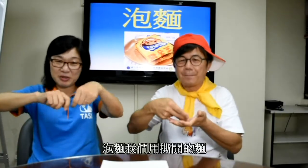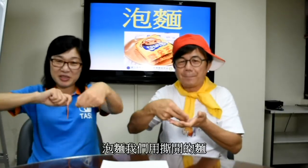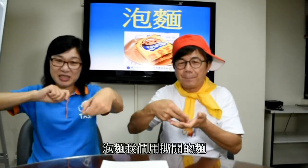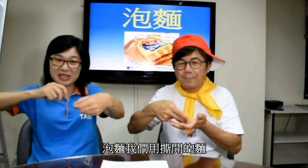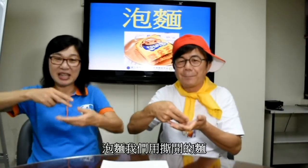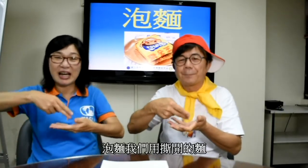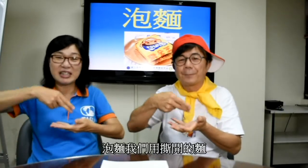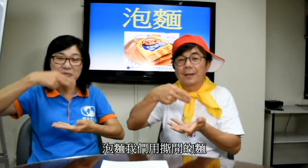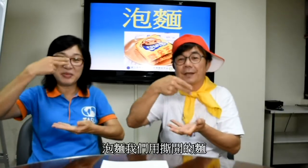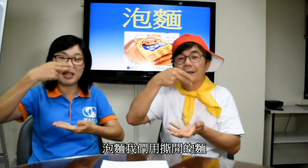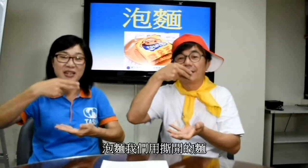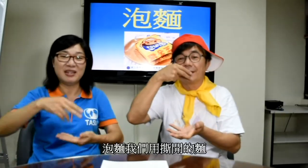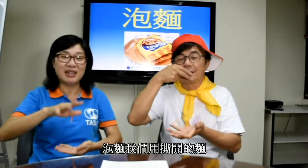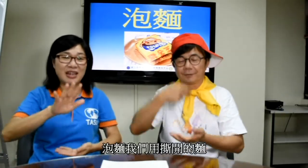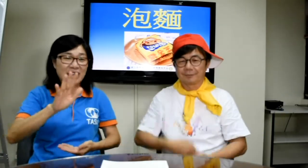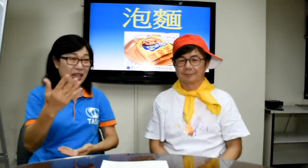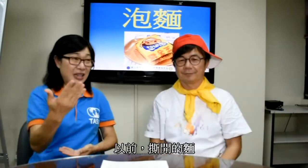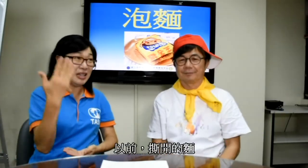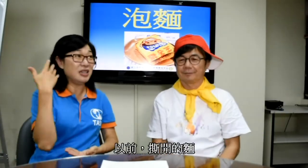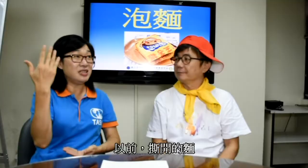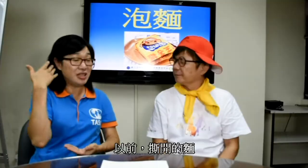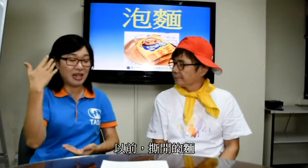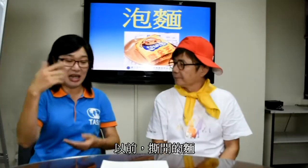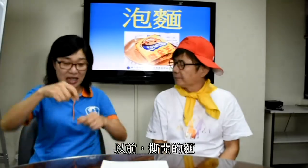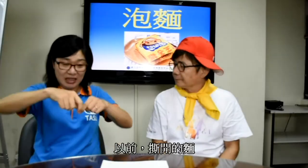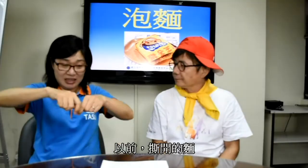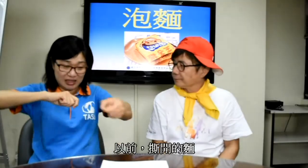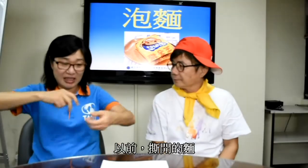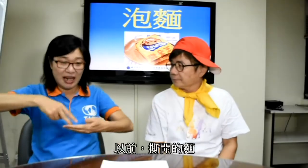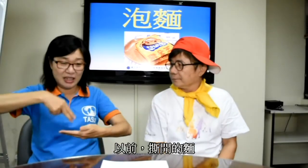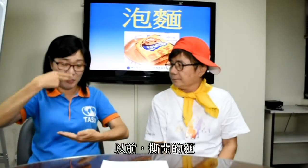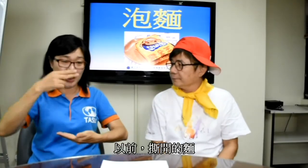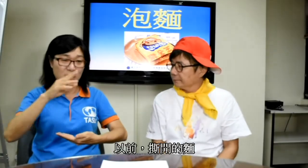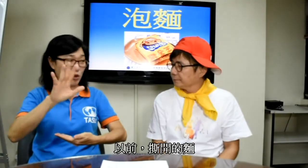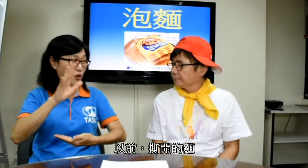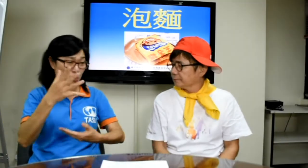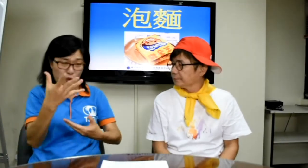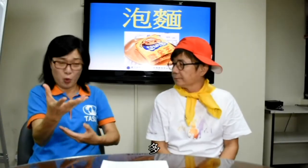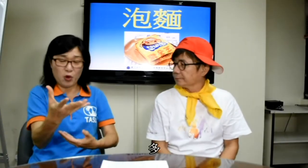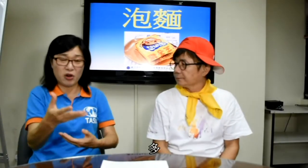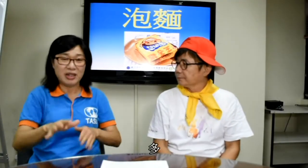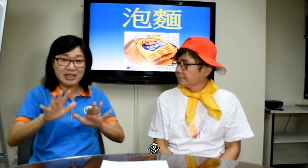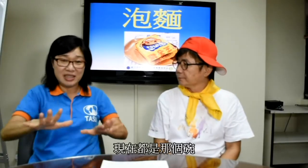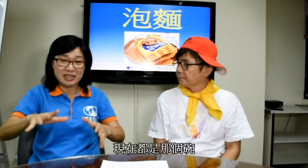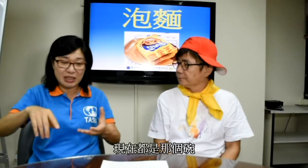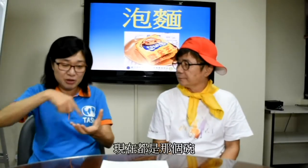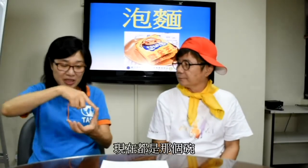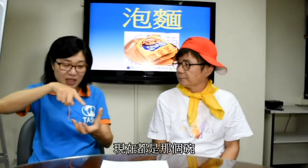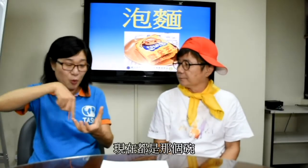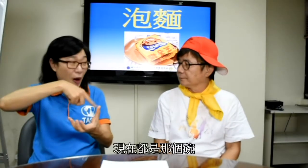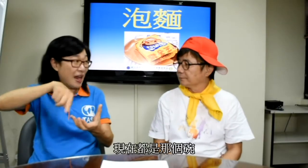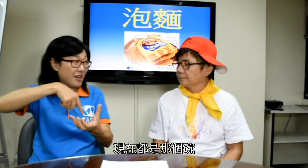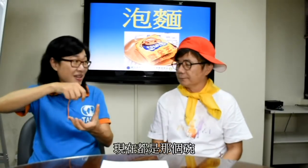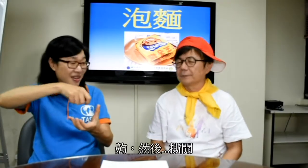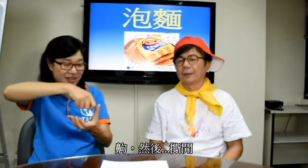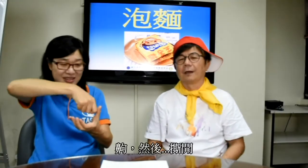撕开的面，以前撕开的面多，现在都是那个碗啊，然